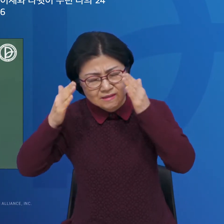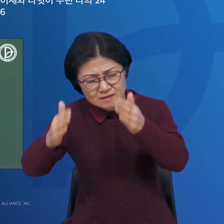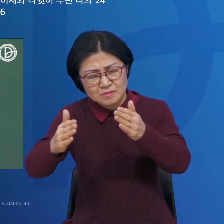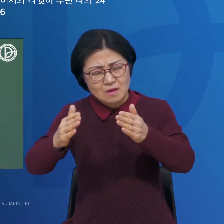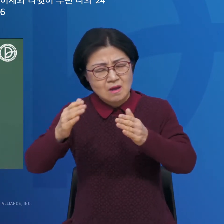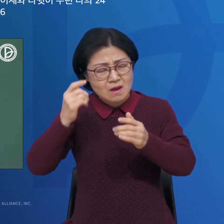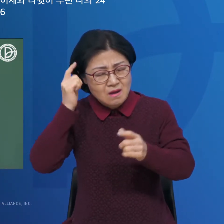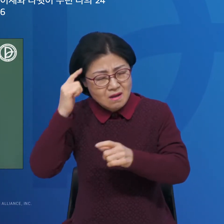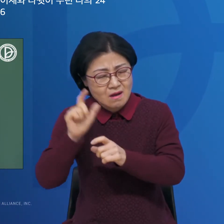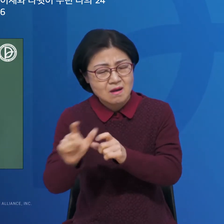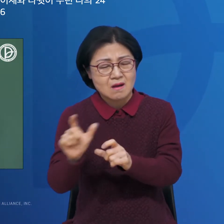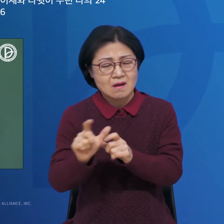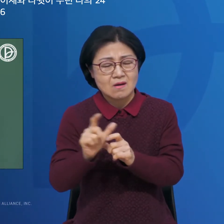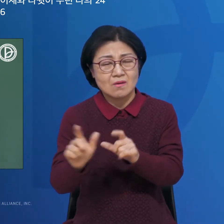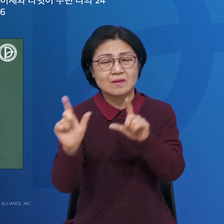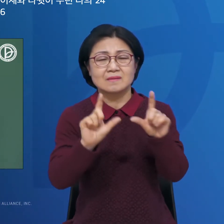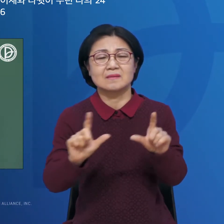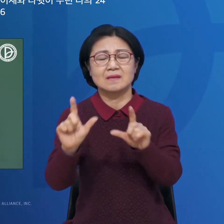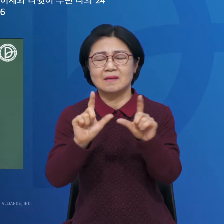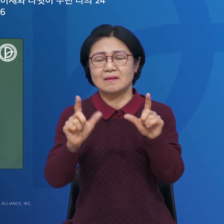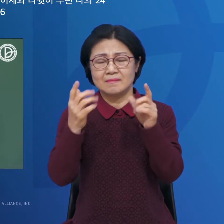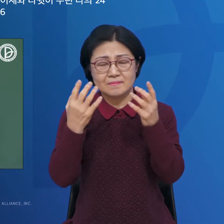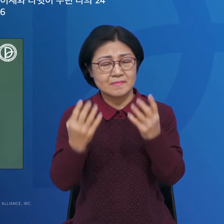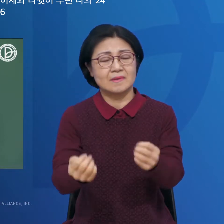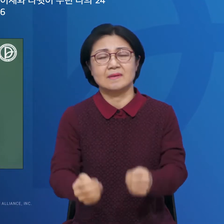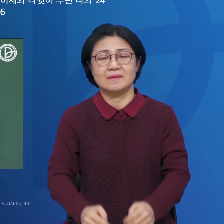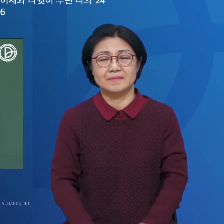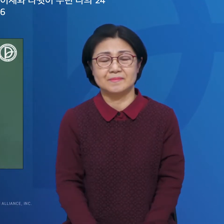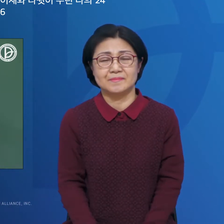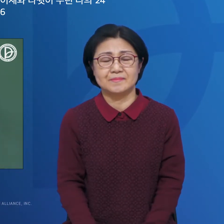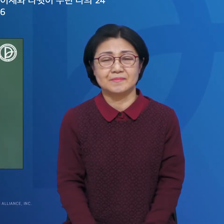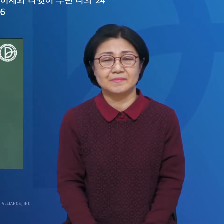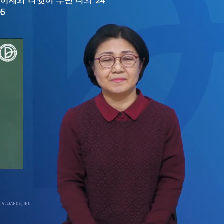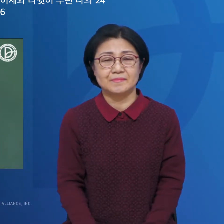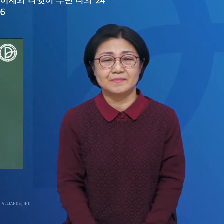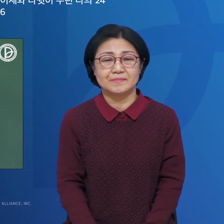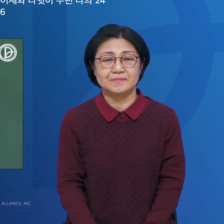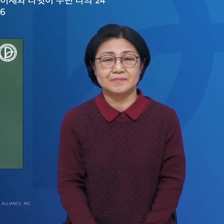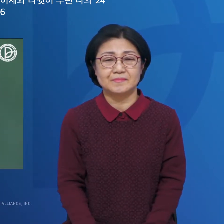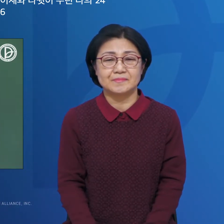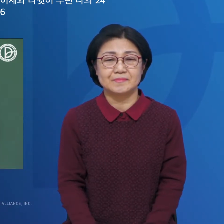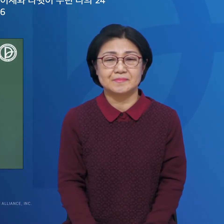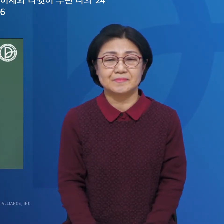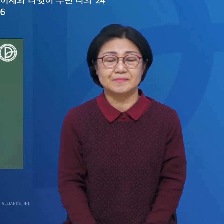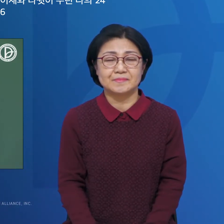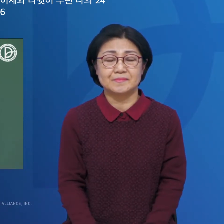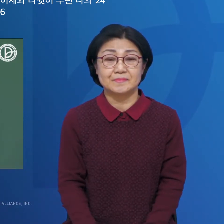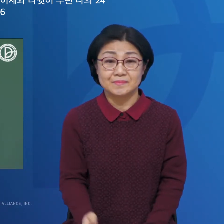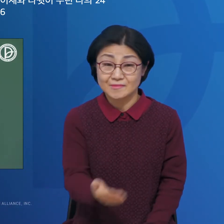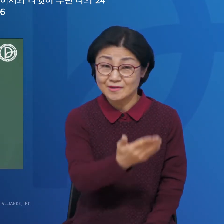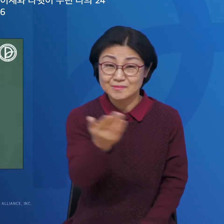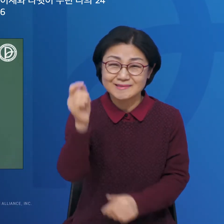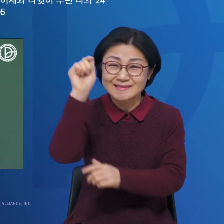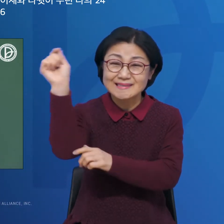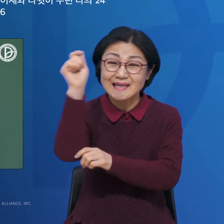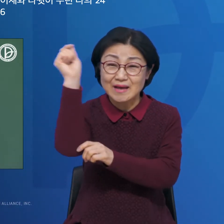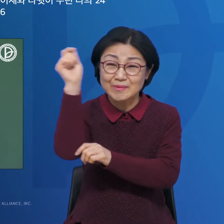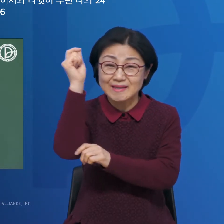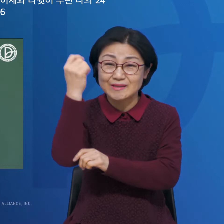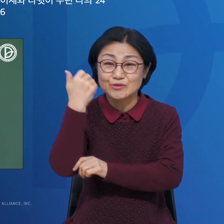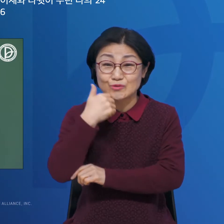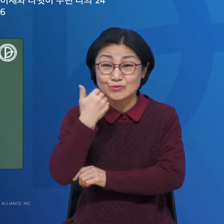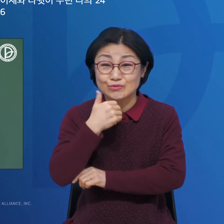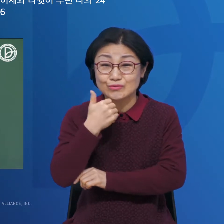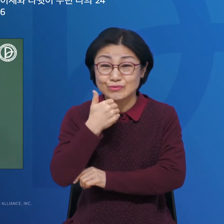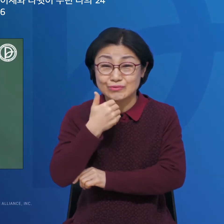them difficulty and have very less interest on this. 한마디로 다윗이 누구냐는 다 알잖아요. And so who is David? We